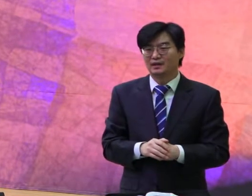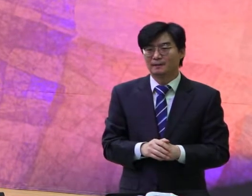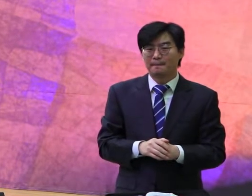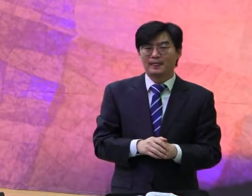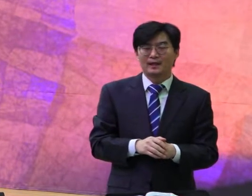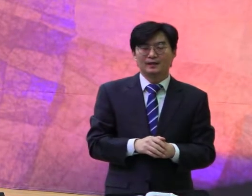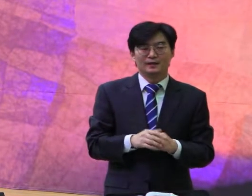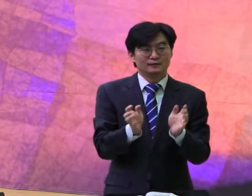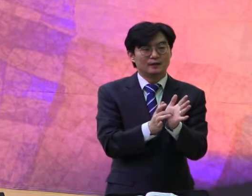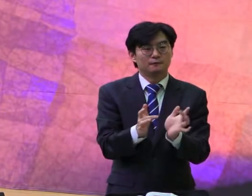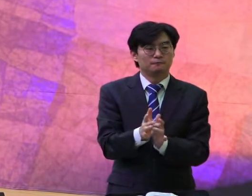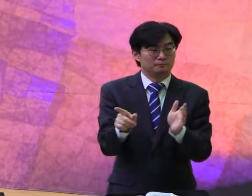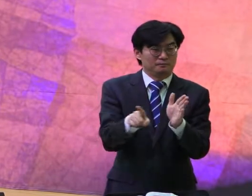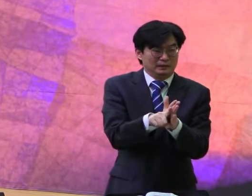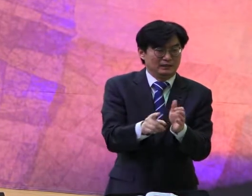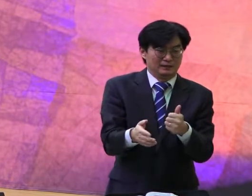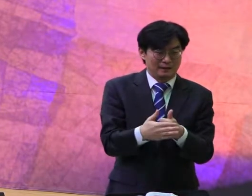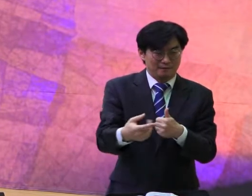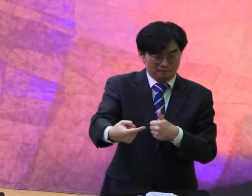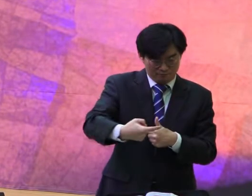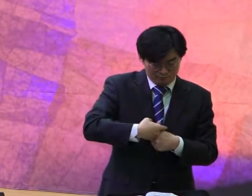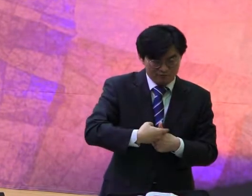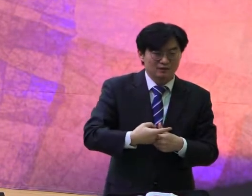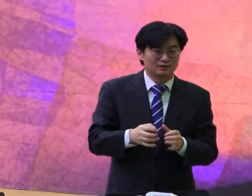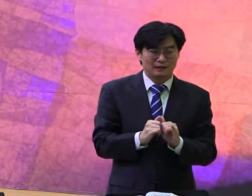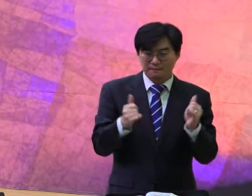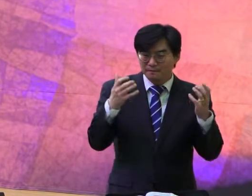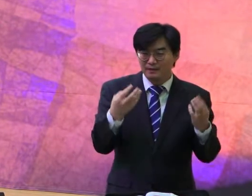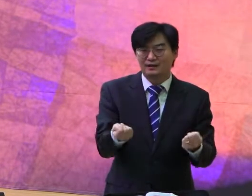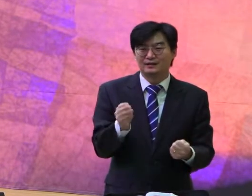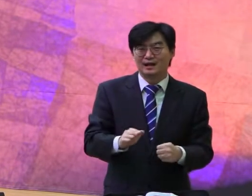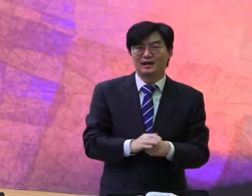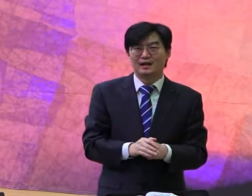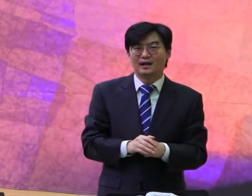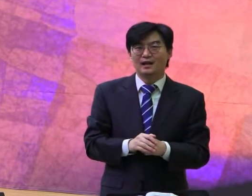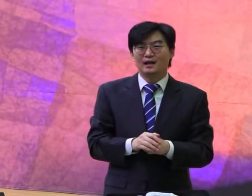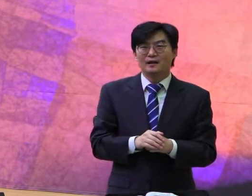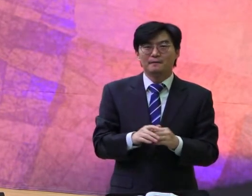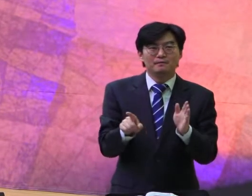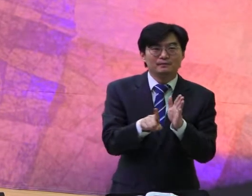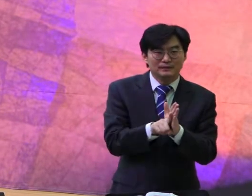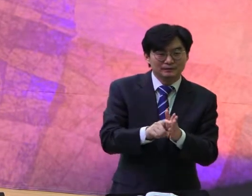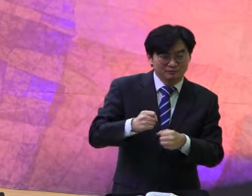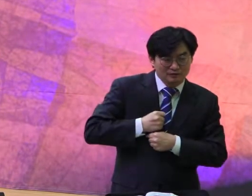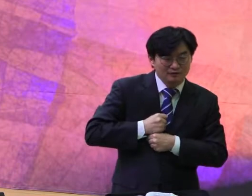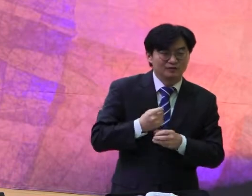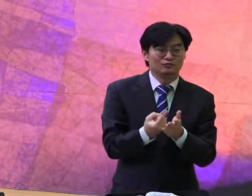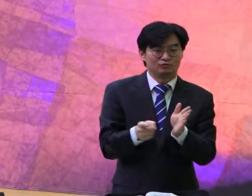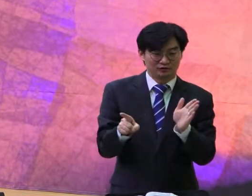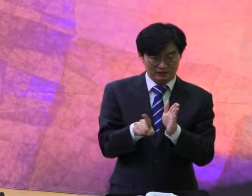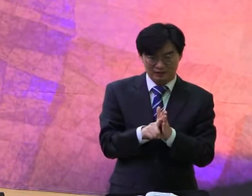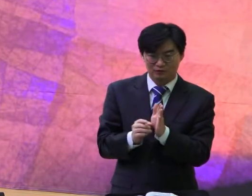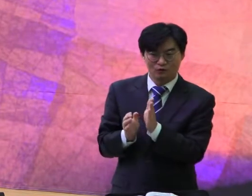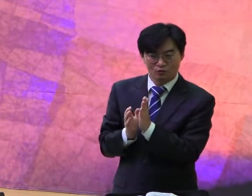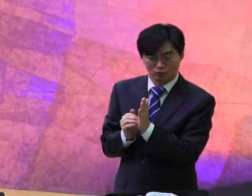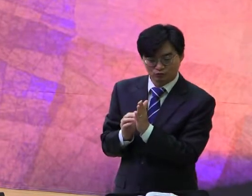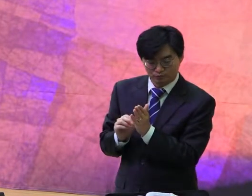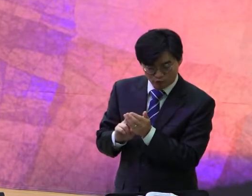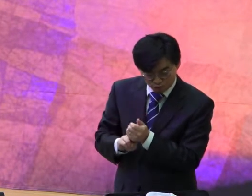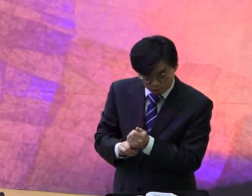신앙을 지키려고 했었던 그리스도인들의 삶이 얼마나 끔찍했을지 여러분 상상해